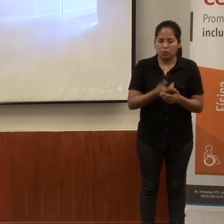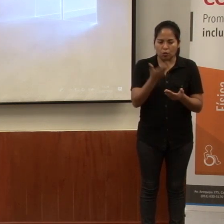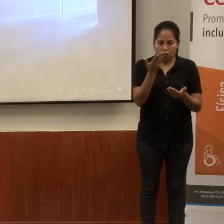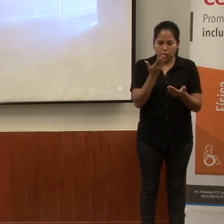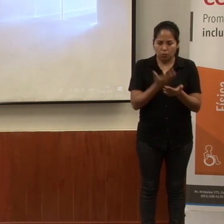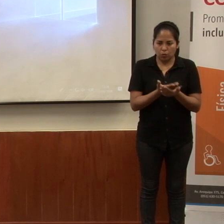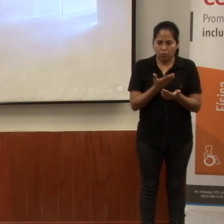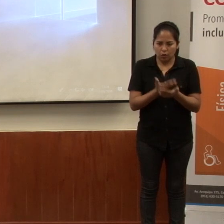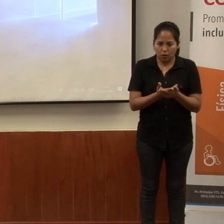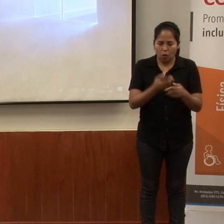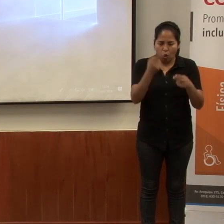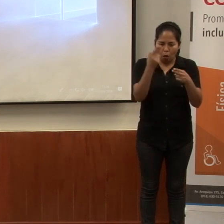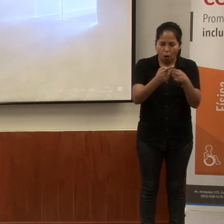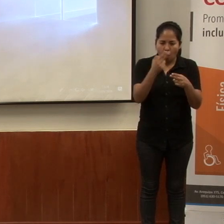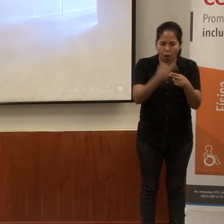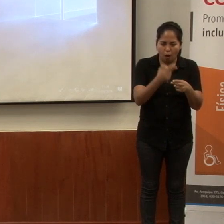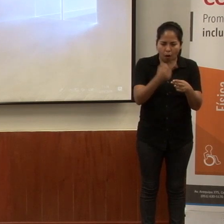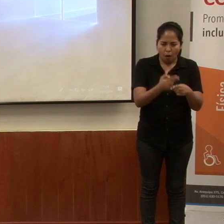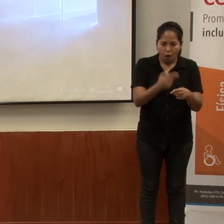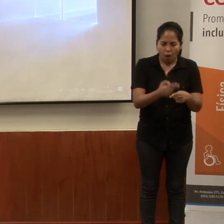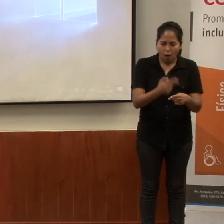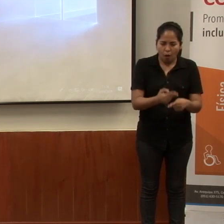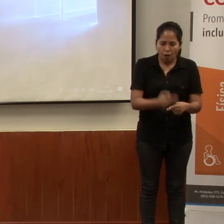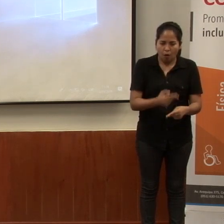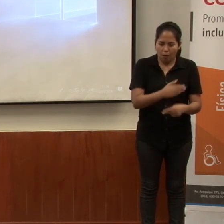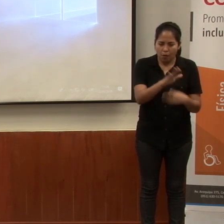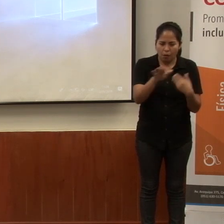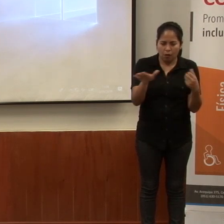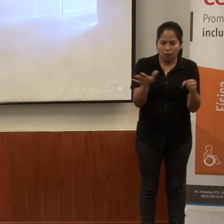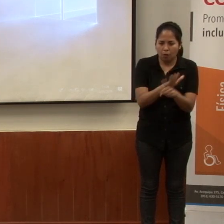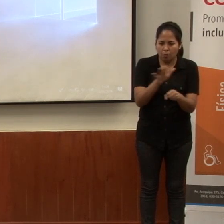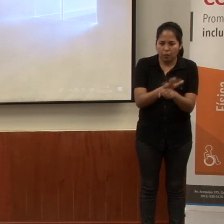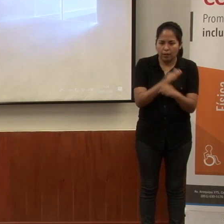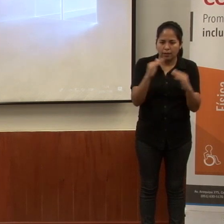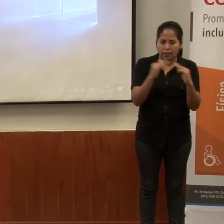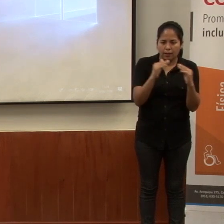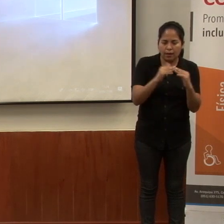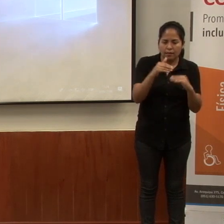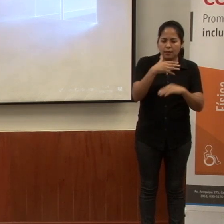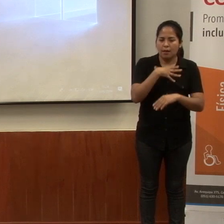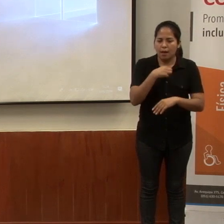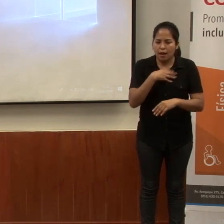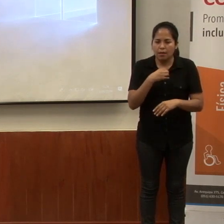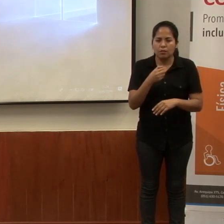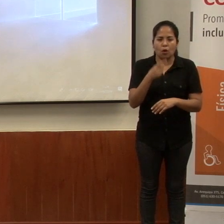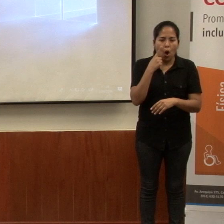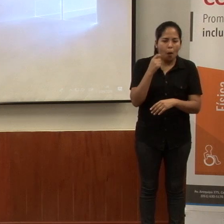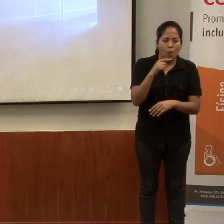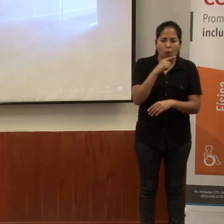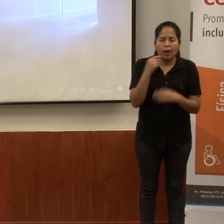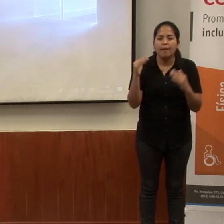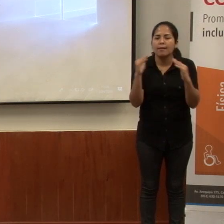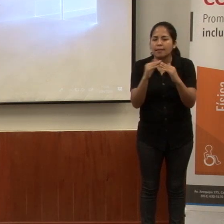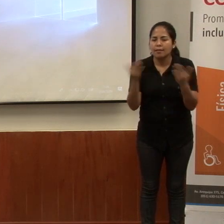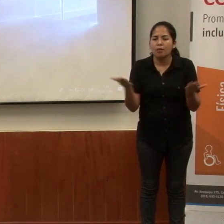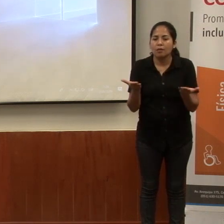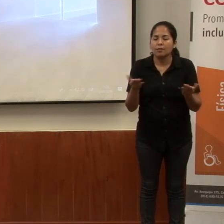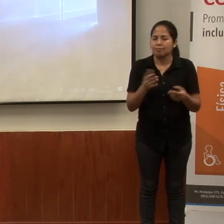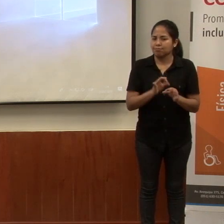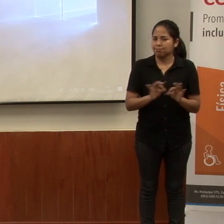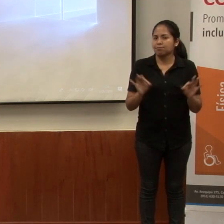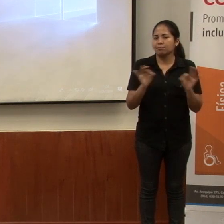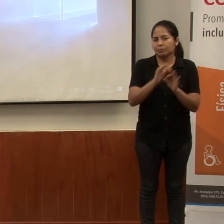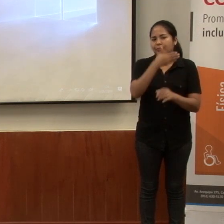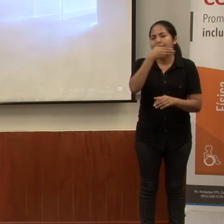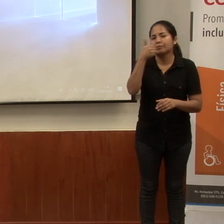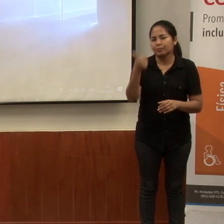registro nominal, con nombres y apellidos, con ubicación, con edad, con sexo, en donde vive, la cosa